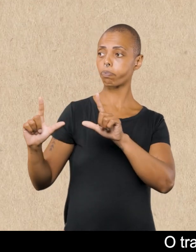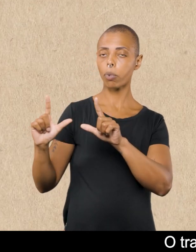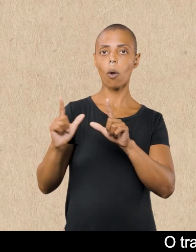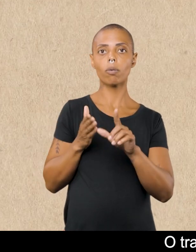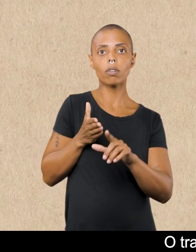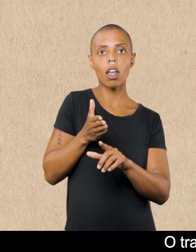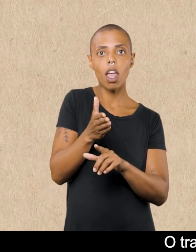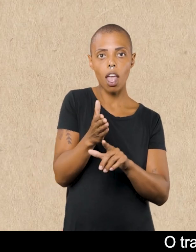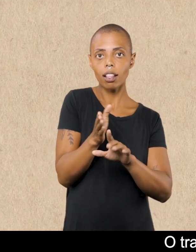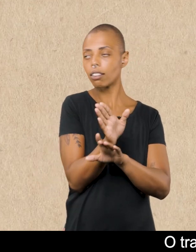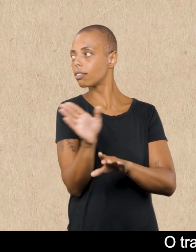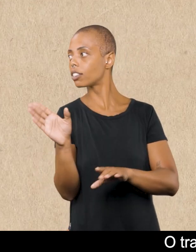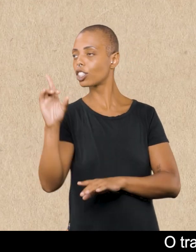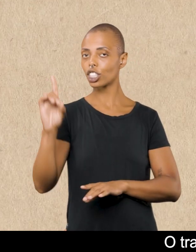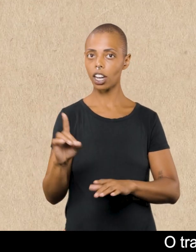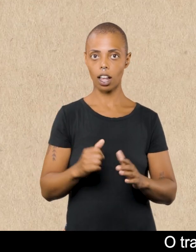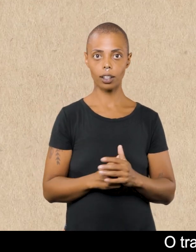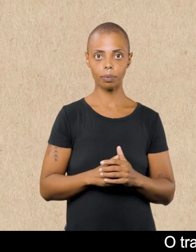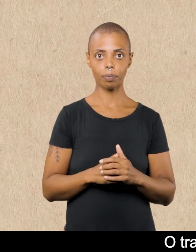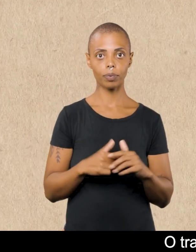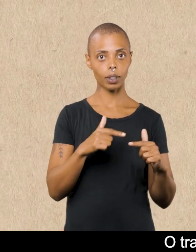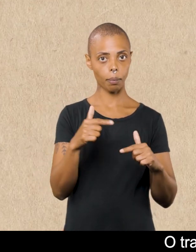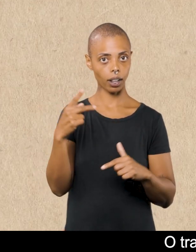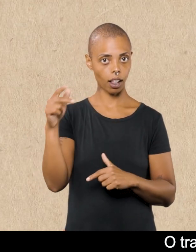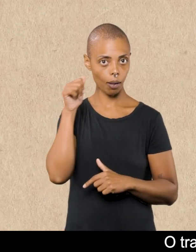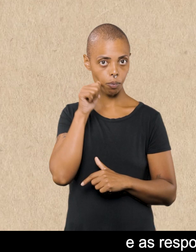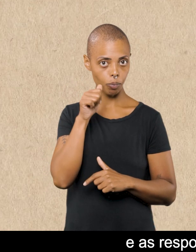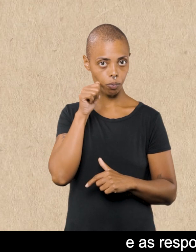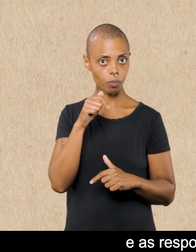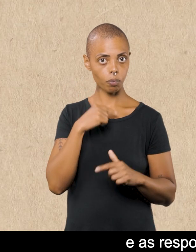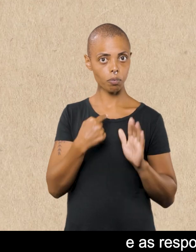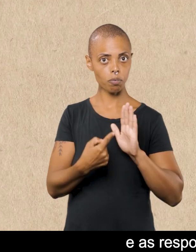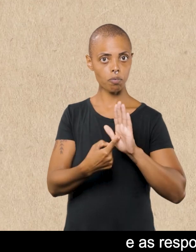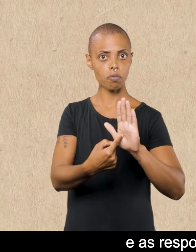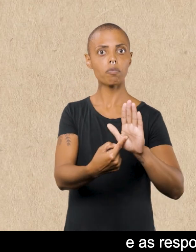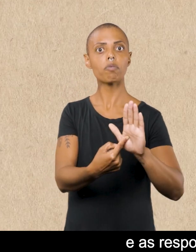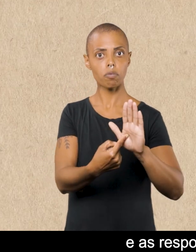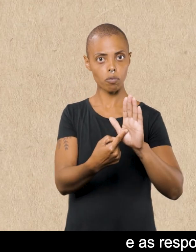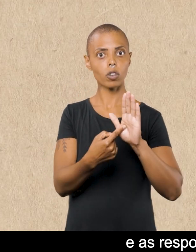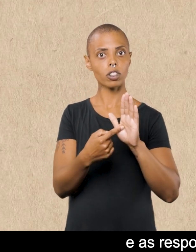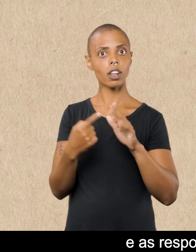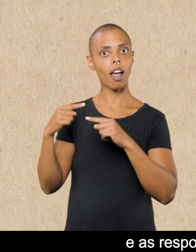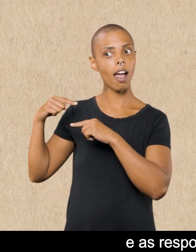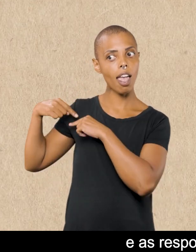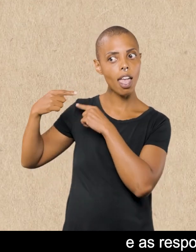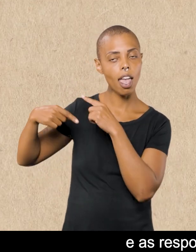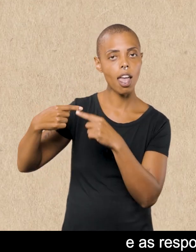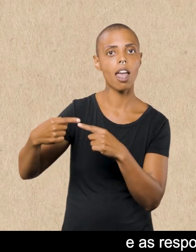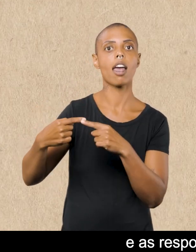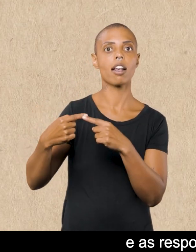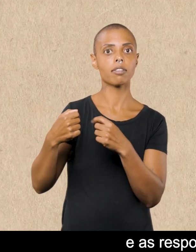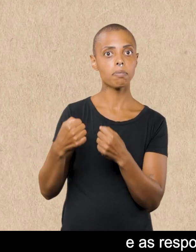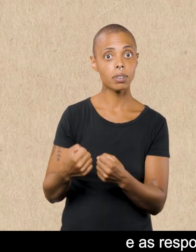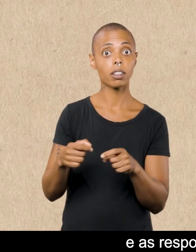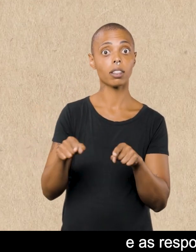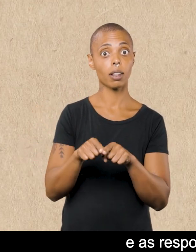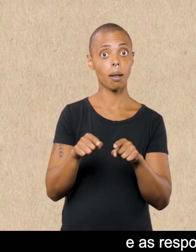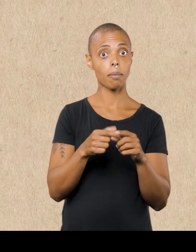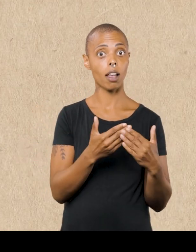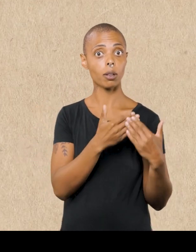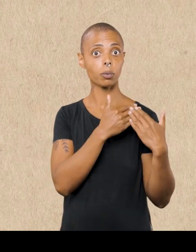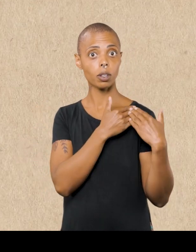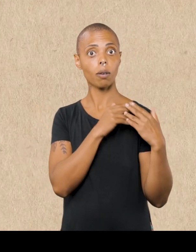trabalho está na parede à direita de quem entra na sala. O trabalho de Nicholson revela o peso da herança e